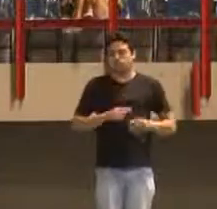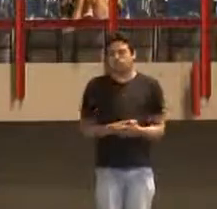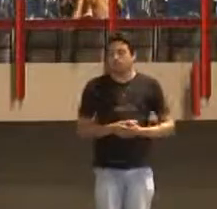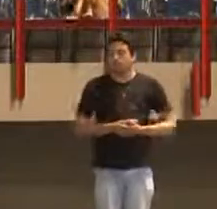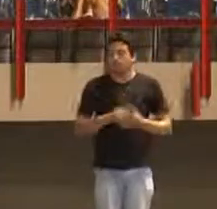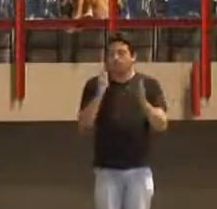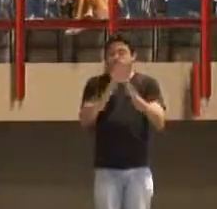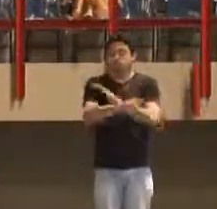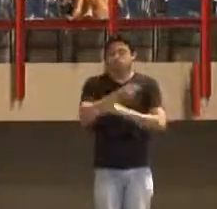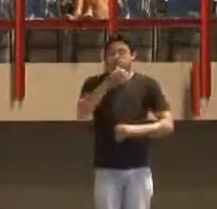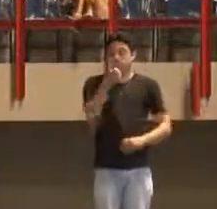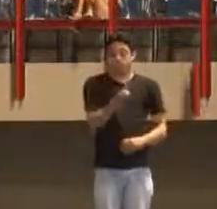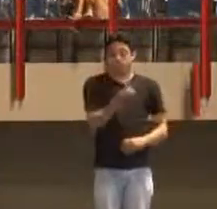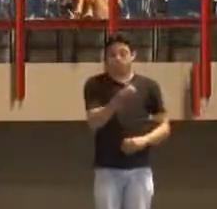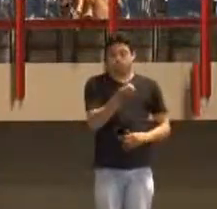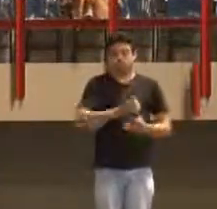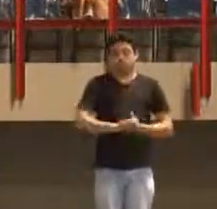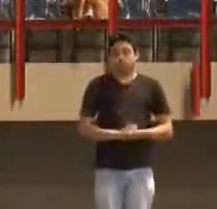6.